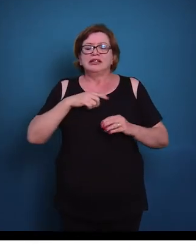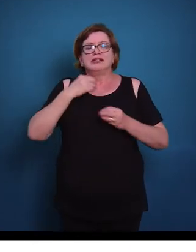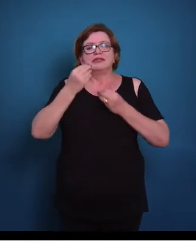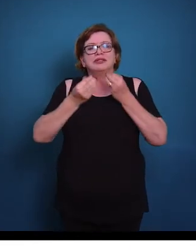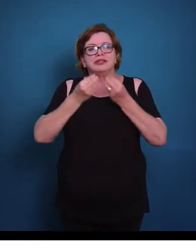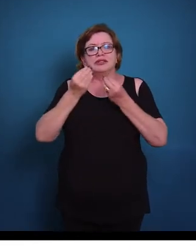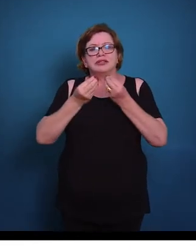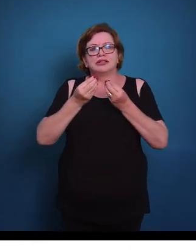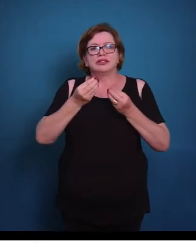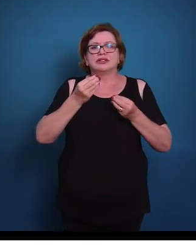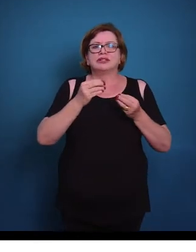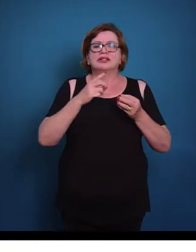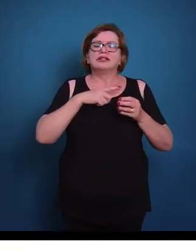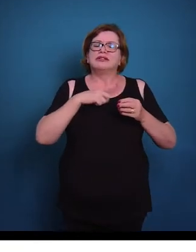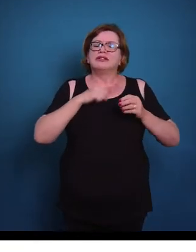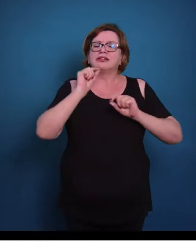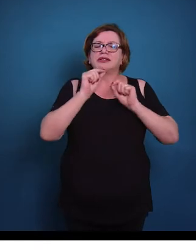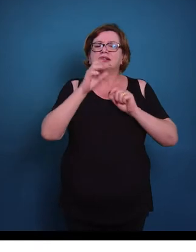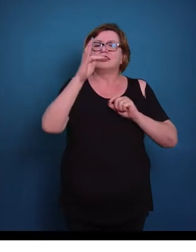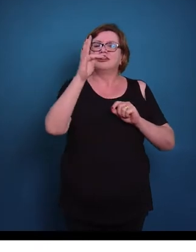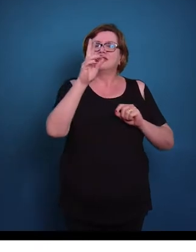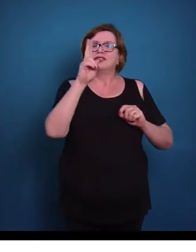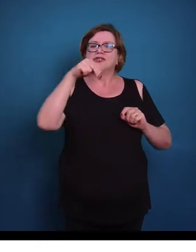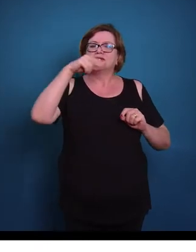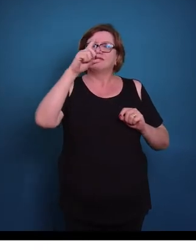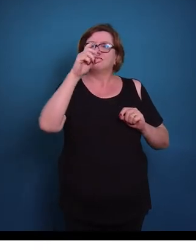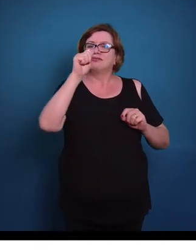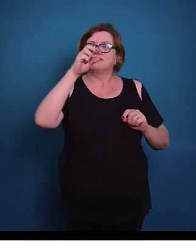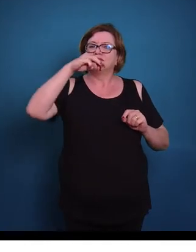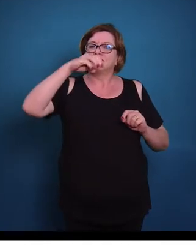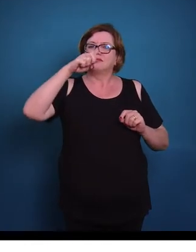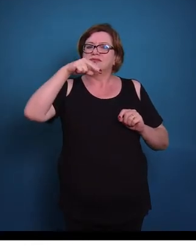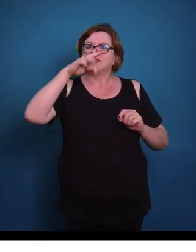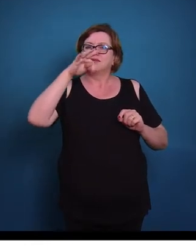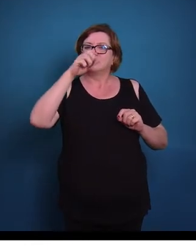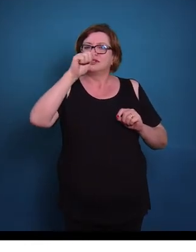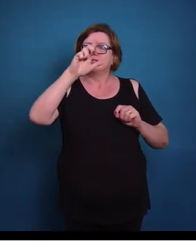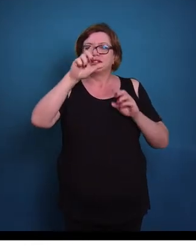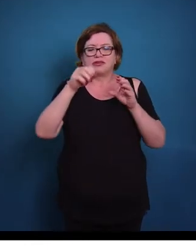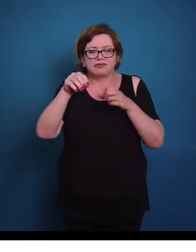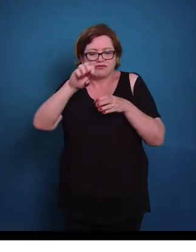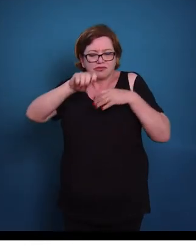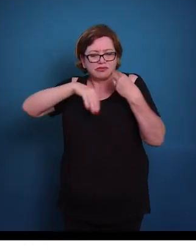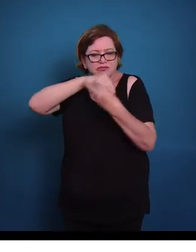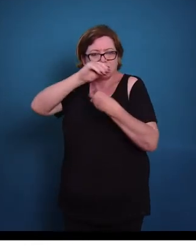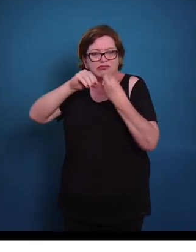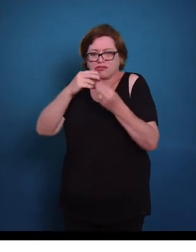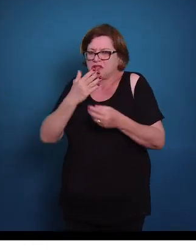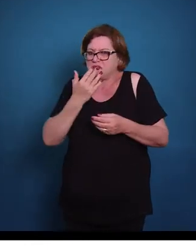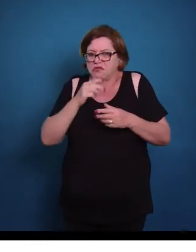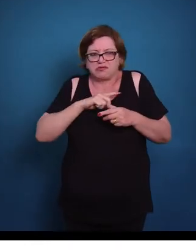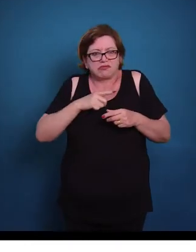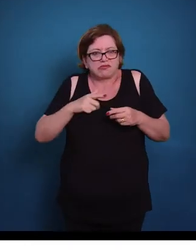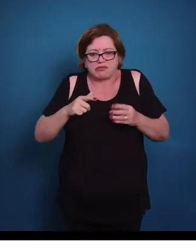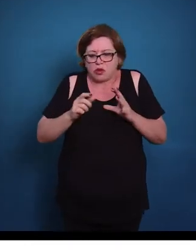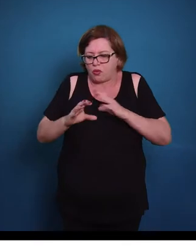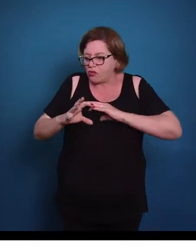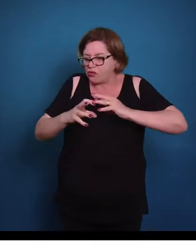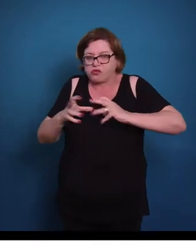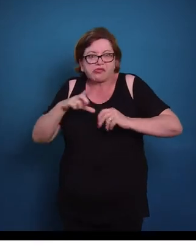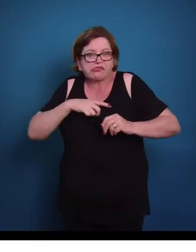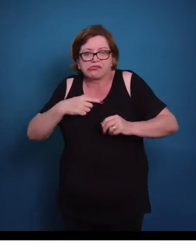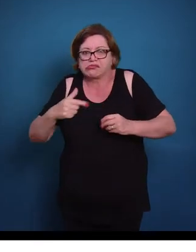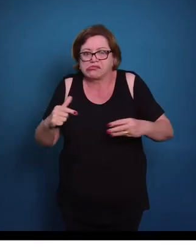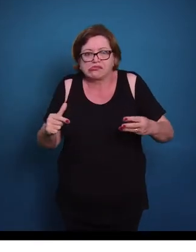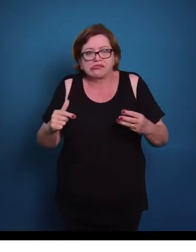Então o que é essa substância fundamental? Então ela é substância, é uma mistura incolor, transparente e viscosa, por isso a morfe, ela não tem uma forma